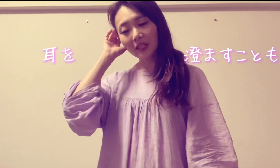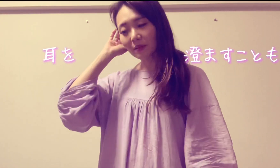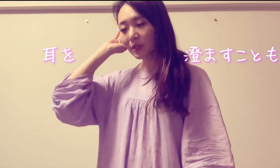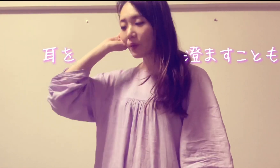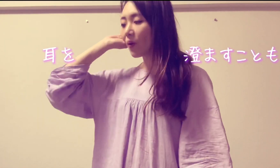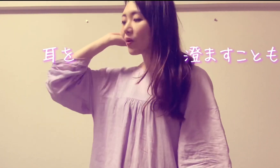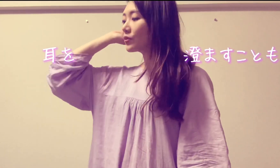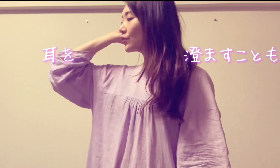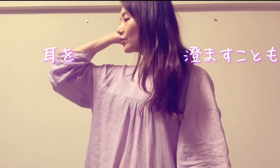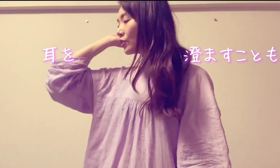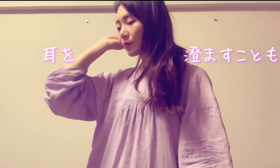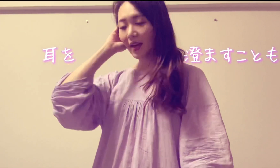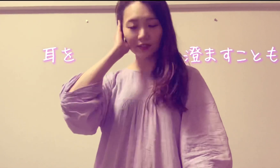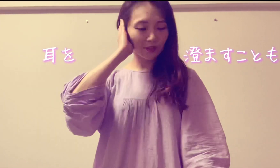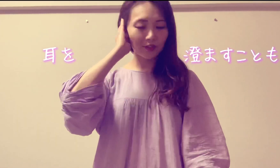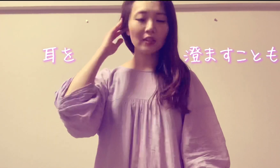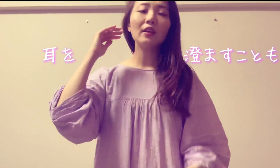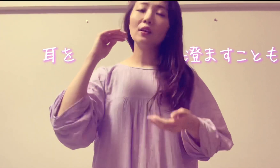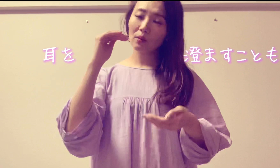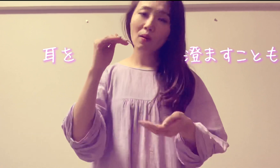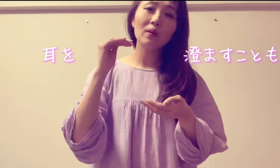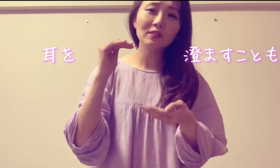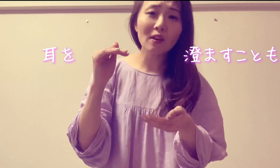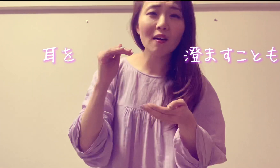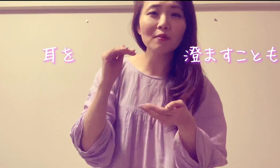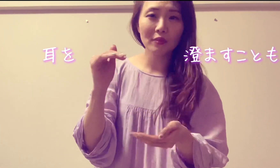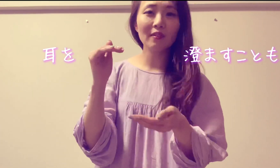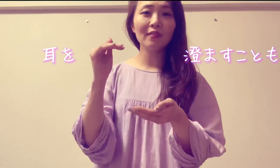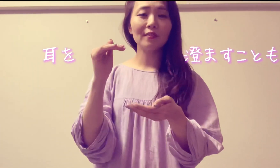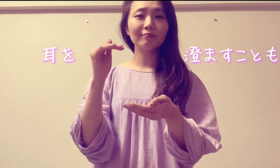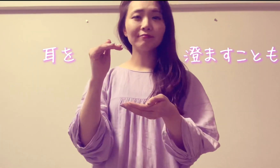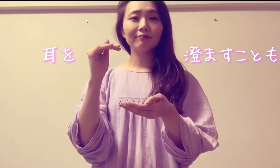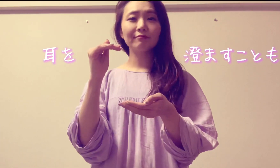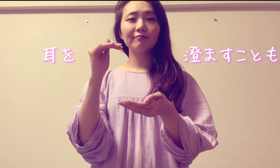耳を澄ますことも